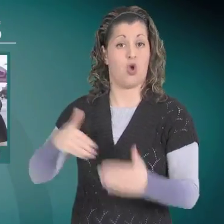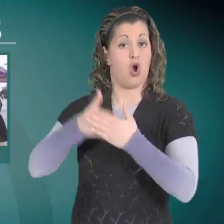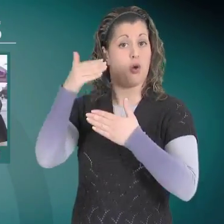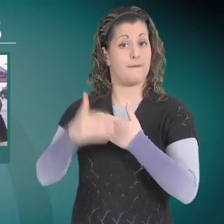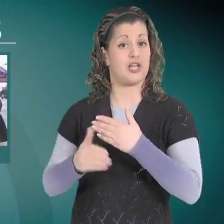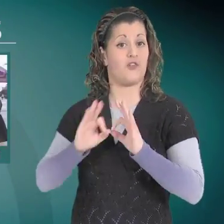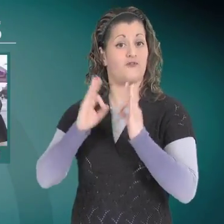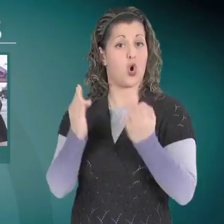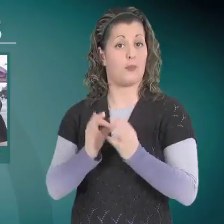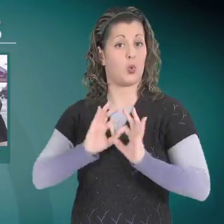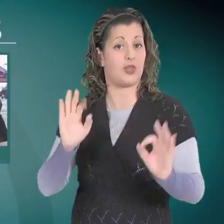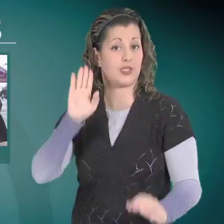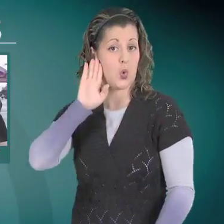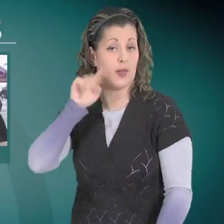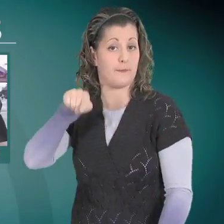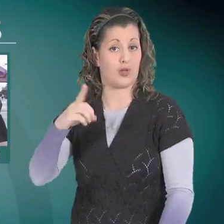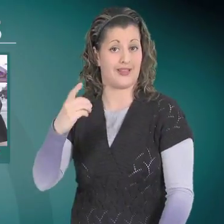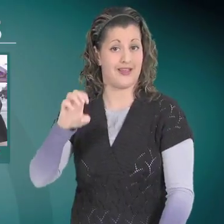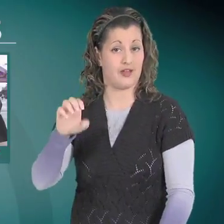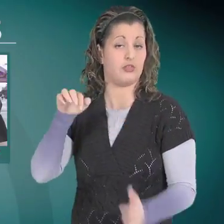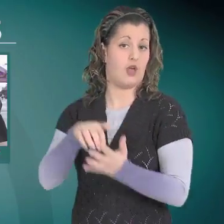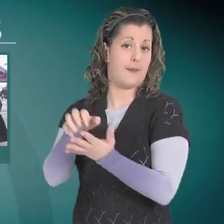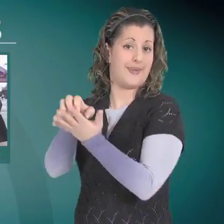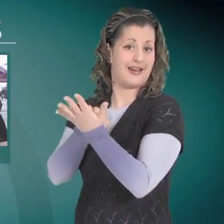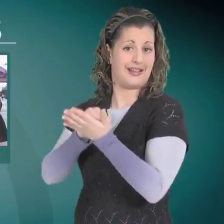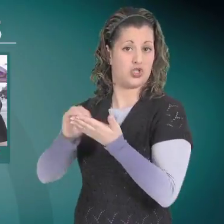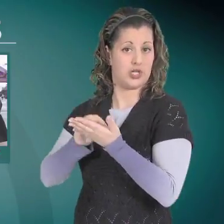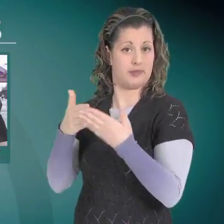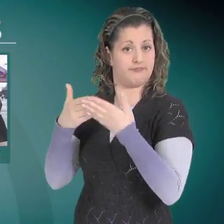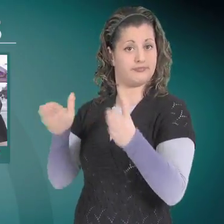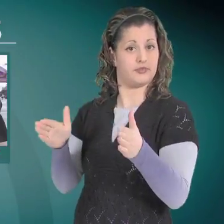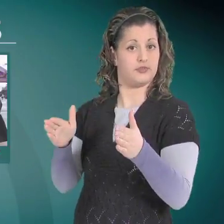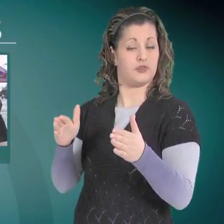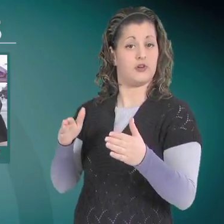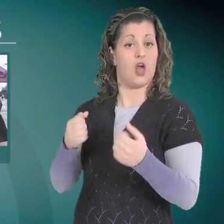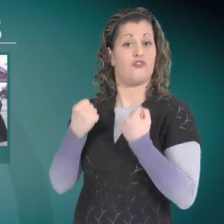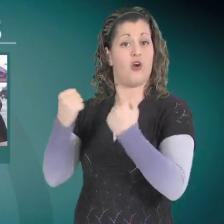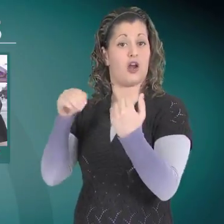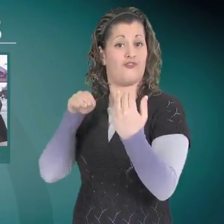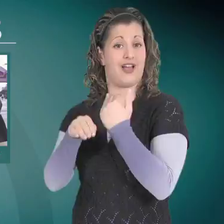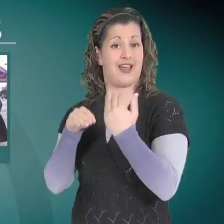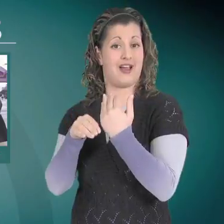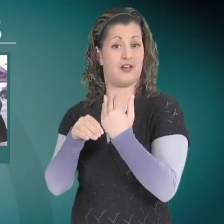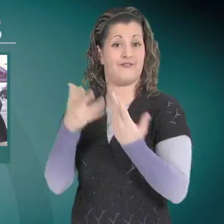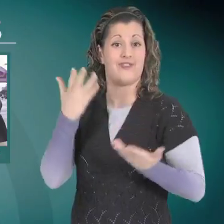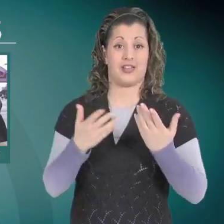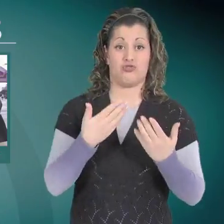auf der homepage forum gutes hören punkt.de wurde ein bericht veröffentlicht der sagt dass bei schlechten sichtverhältnissen im